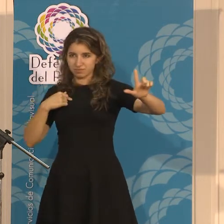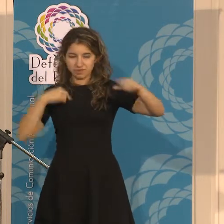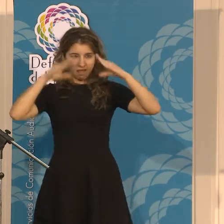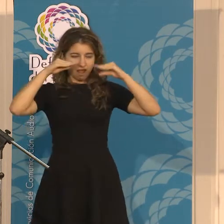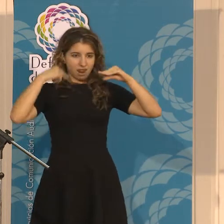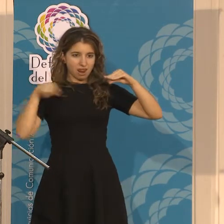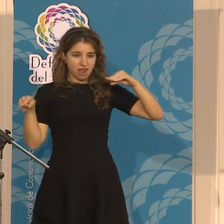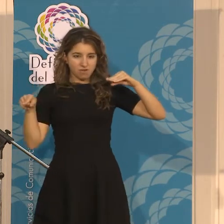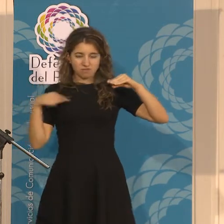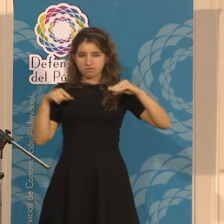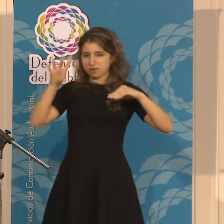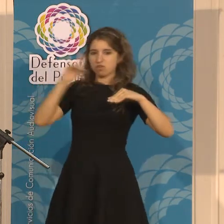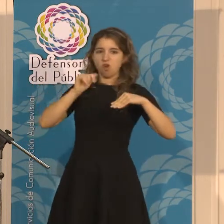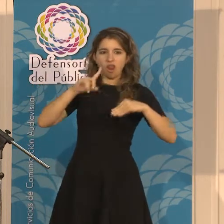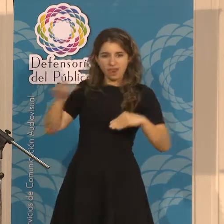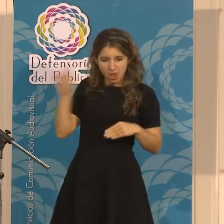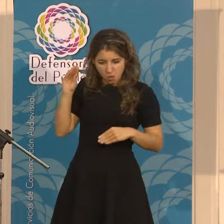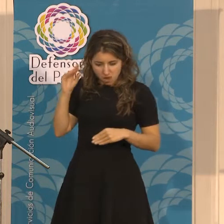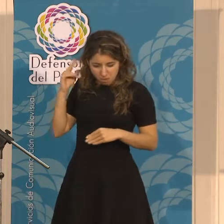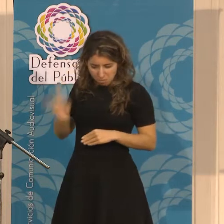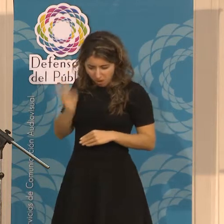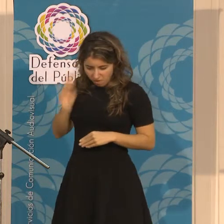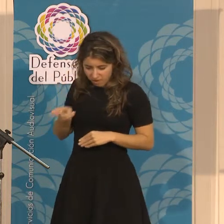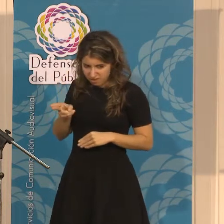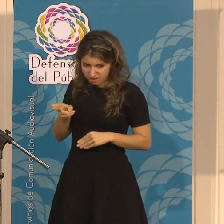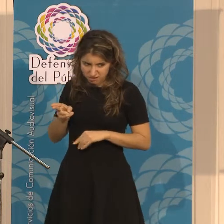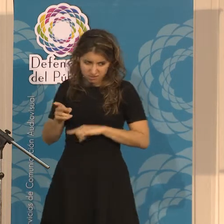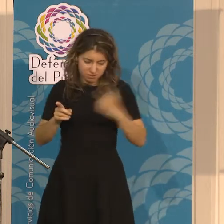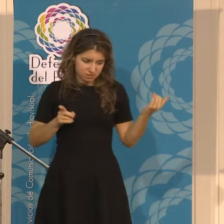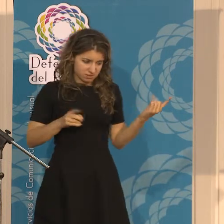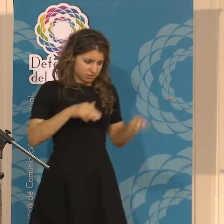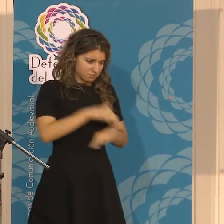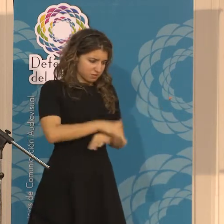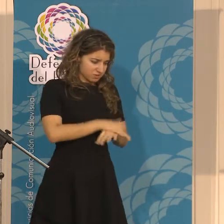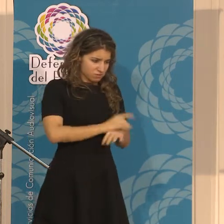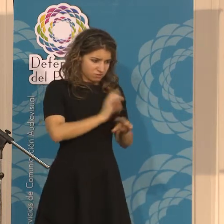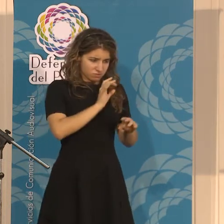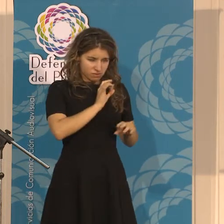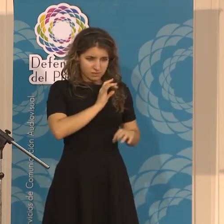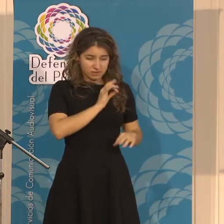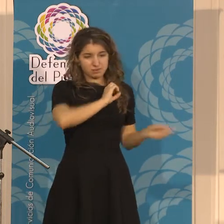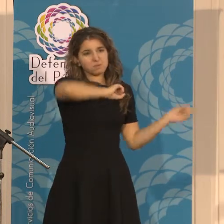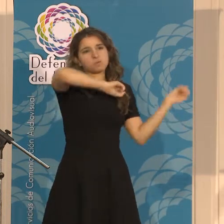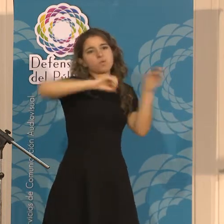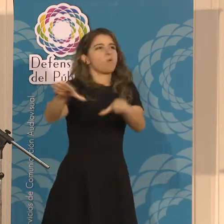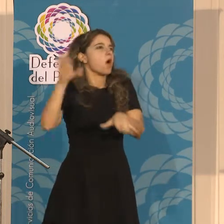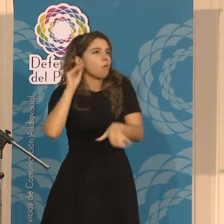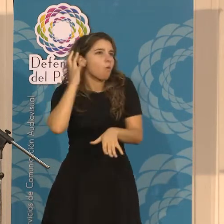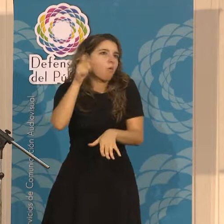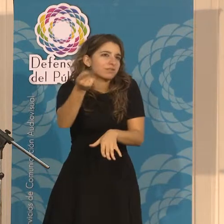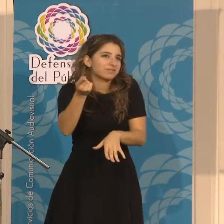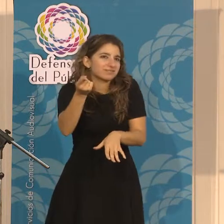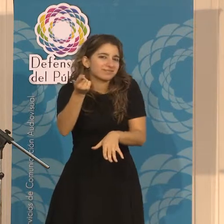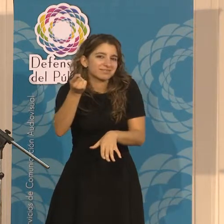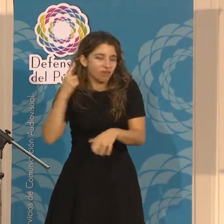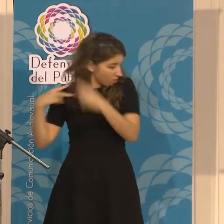por ejemplo la venganza será terrible alejandro line tengo que escuchar sí o sí algún programa de hecho en mi provincia me mudo buenos aires- o me cortó los